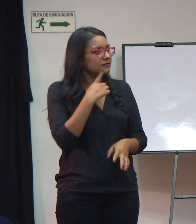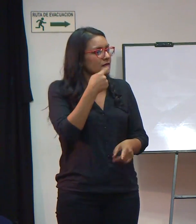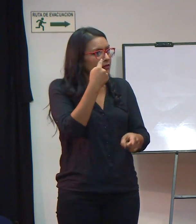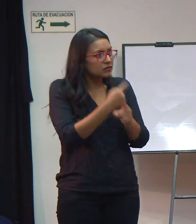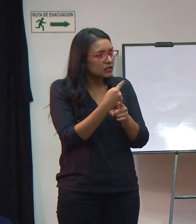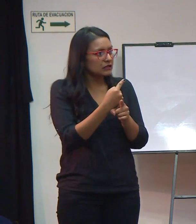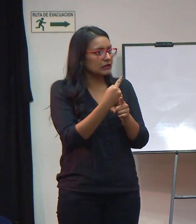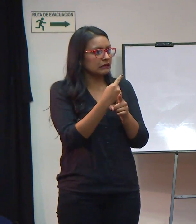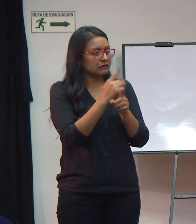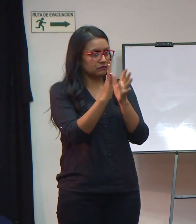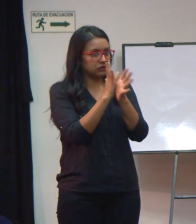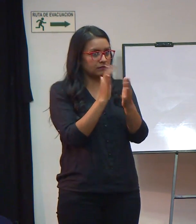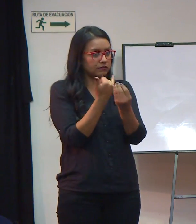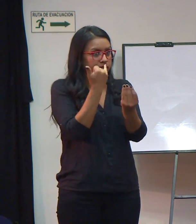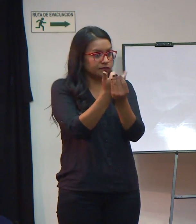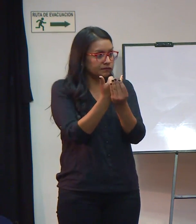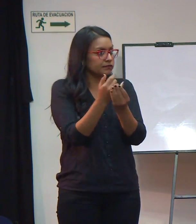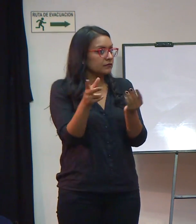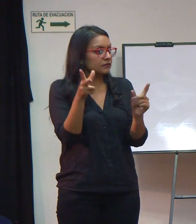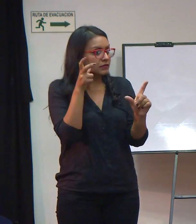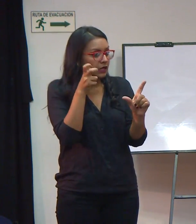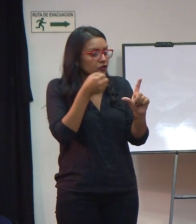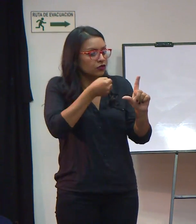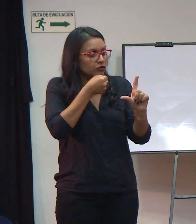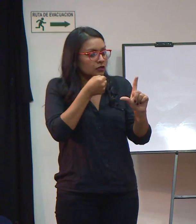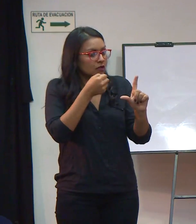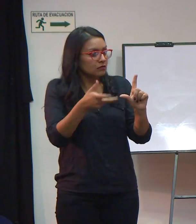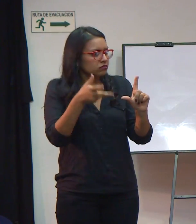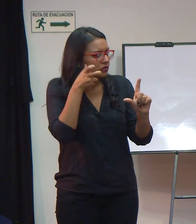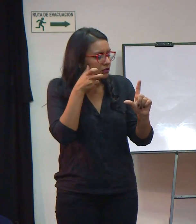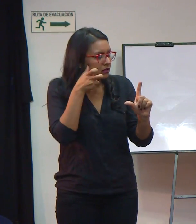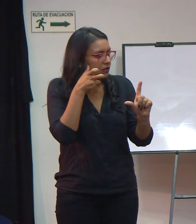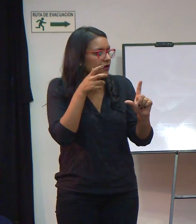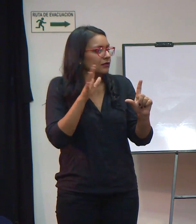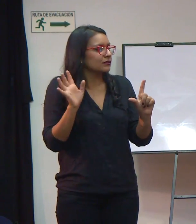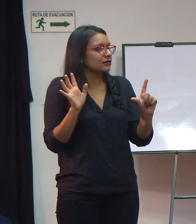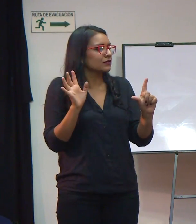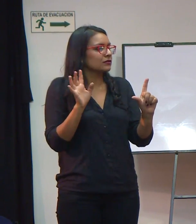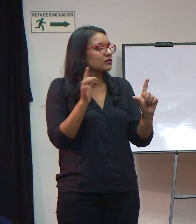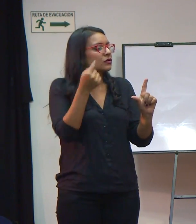veracidad que está en esa noticia solo extendía